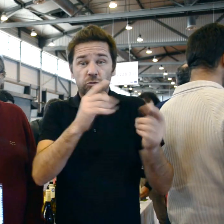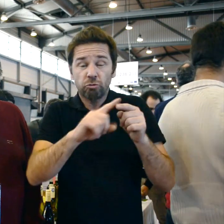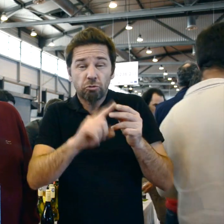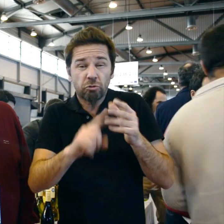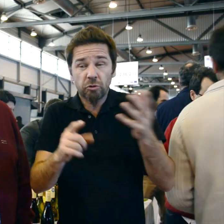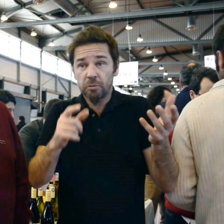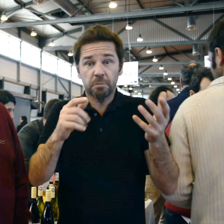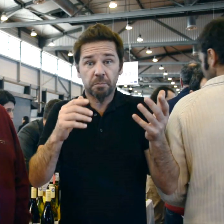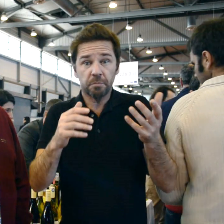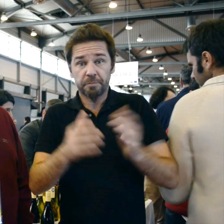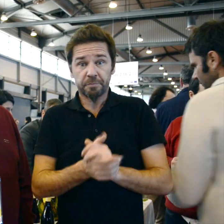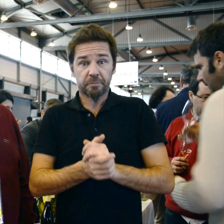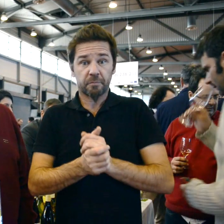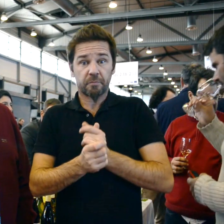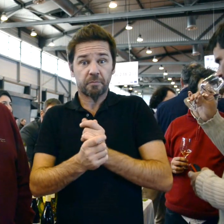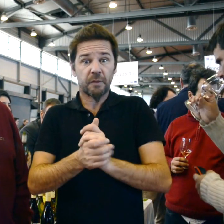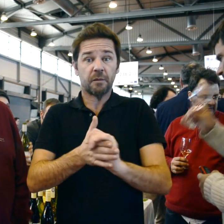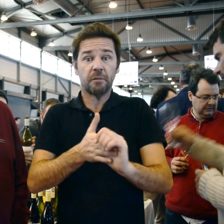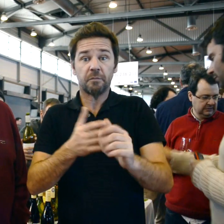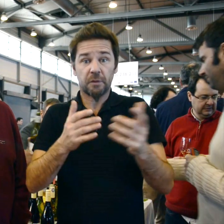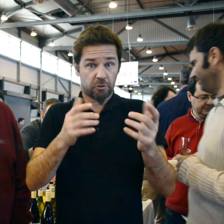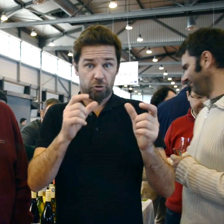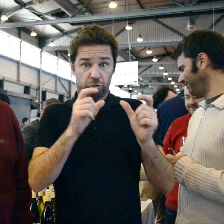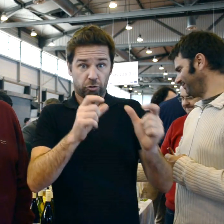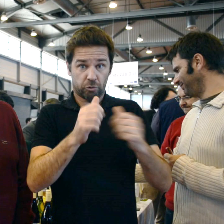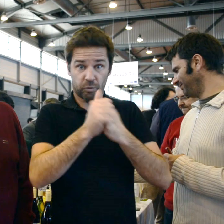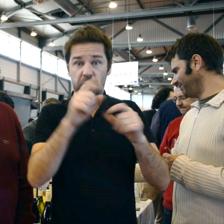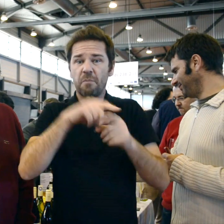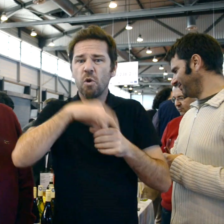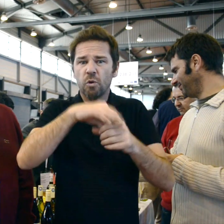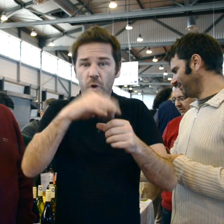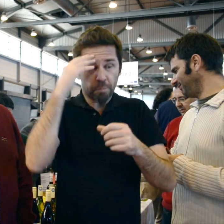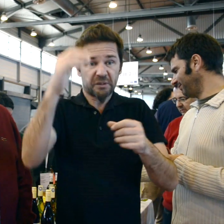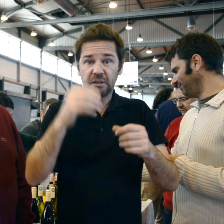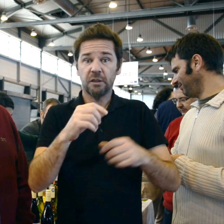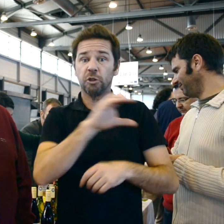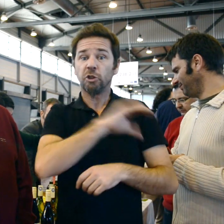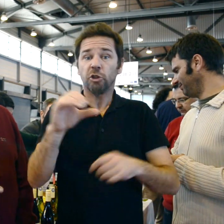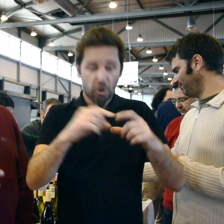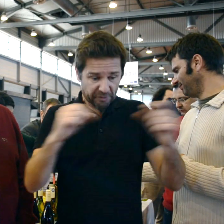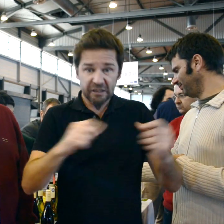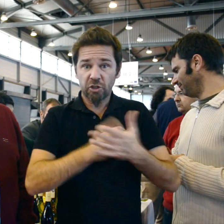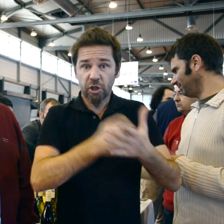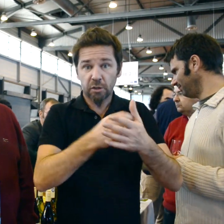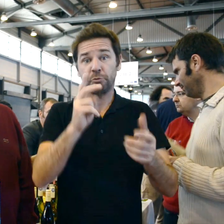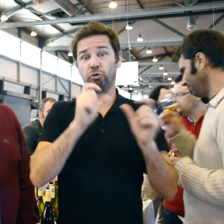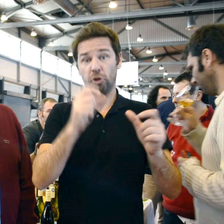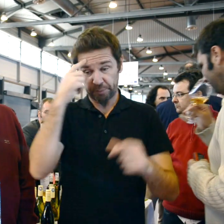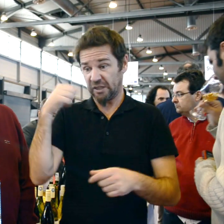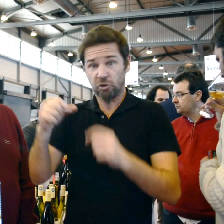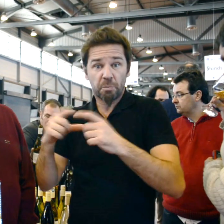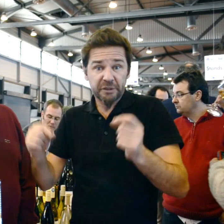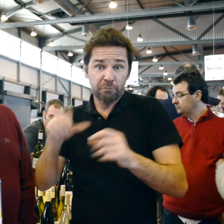chances que si vous en prenez un seul. Là aussi, c'est quand même une vraie loterie quand on fait des croisements. Donc plus sérieusement, le but